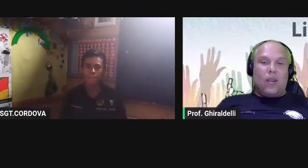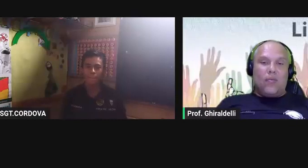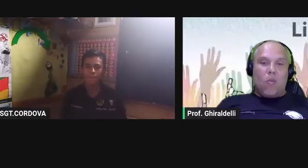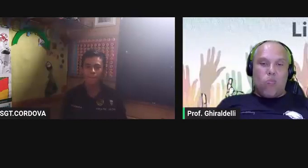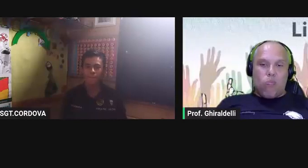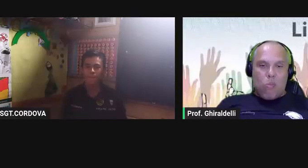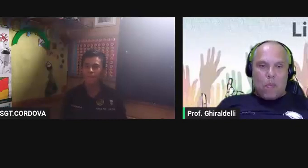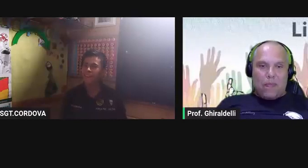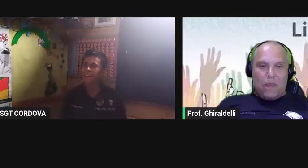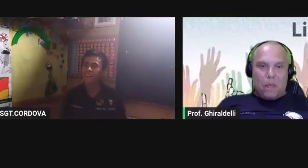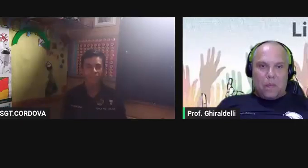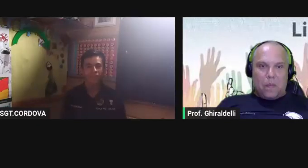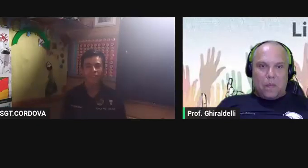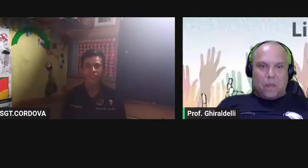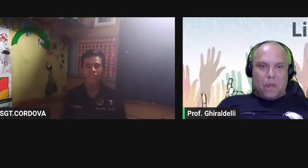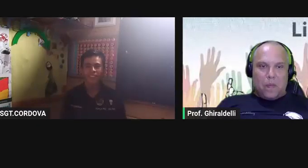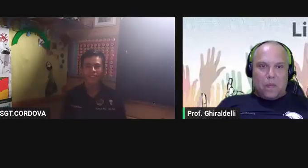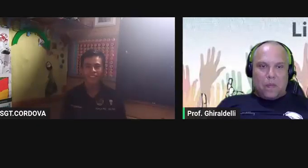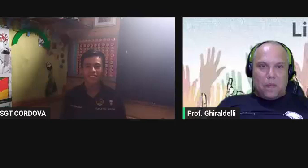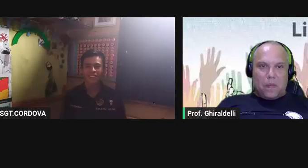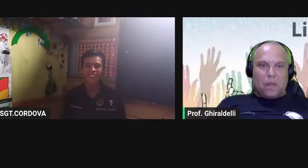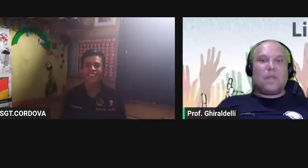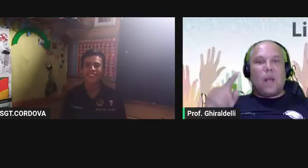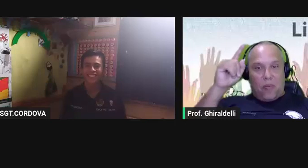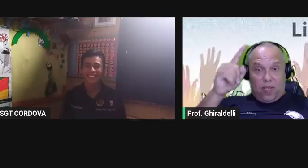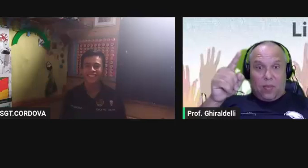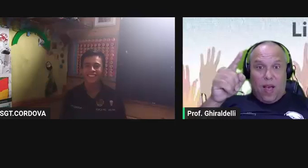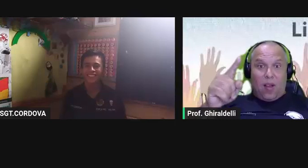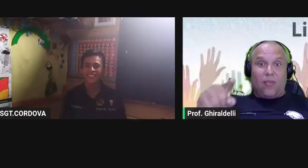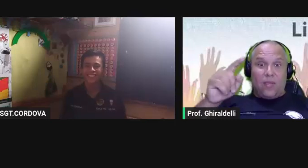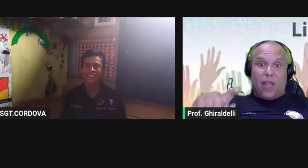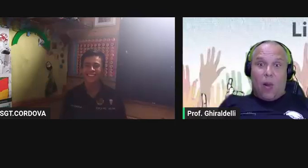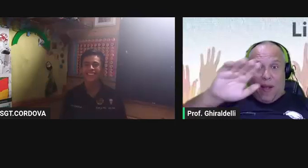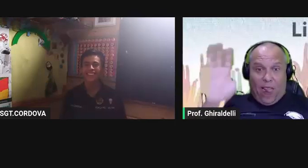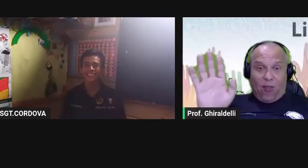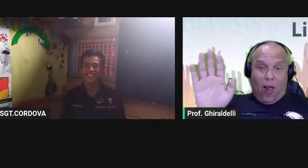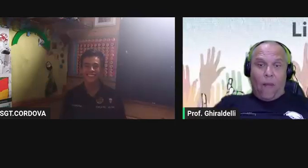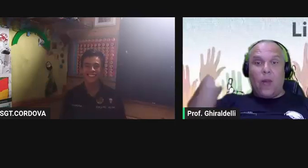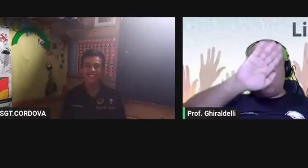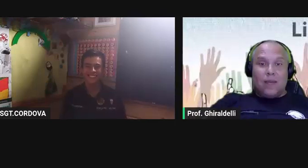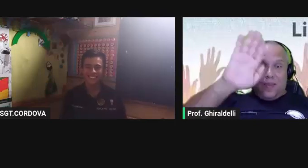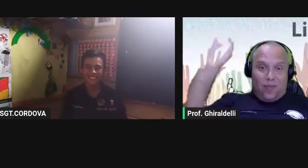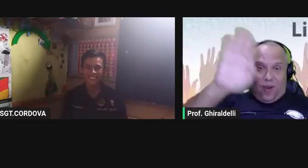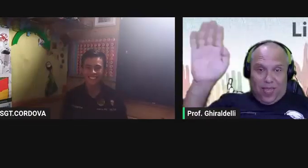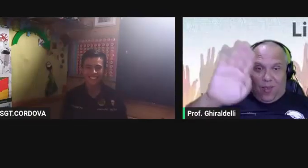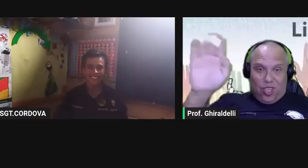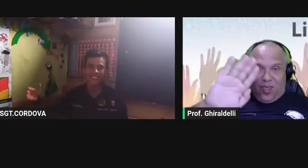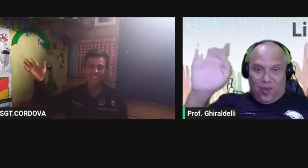Córdova? Vamos aprender na próxima aula. Próxima aula vamos aprender. Mas até então, vamos dar o tchau normal.